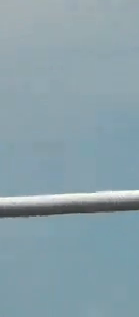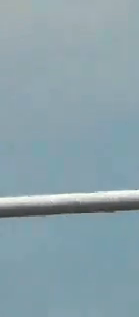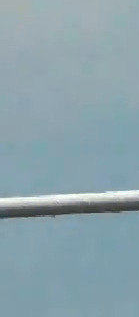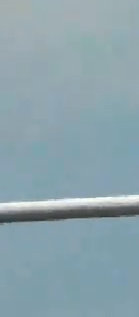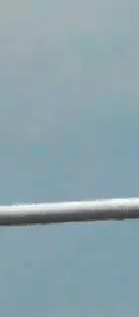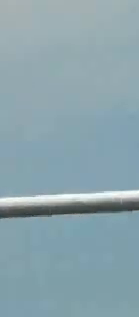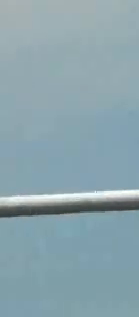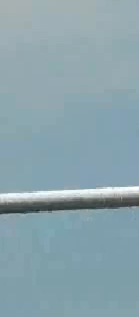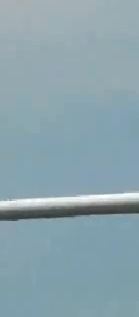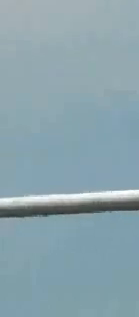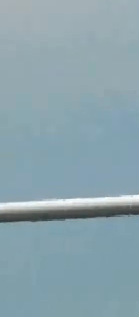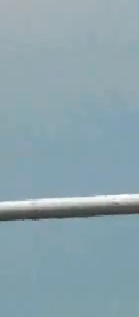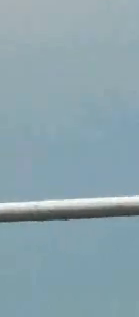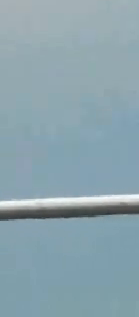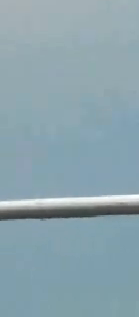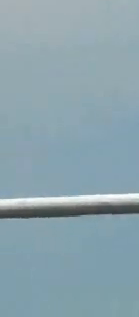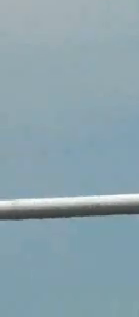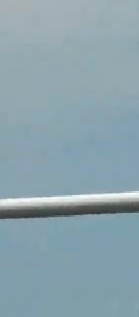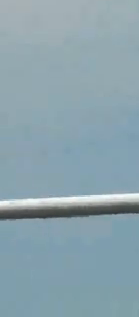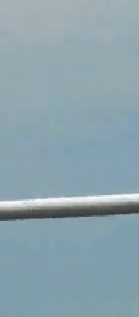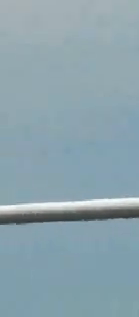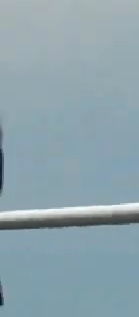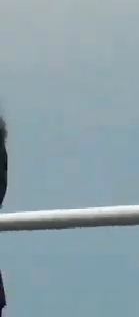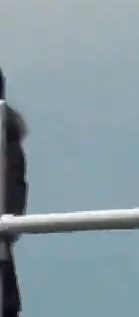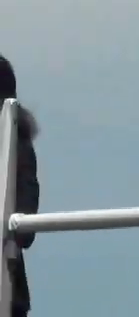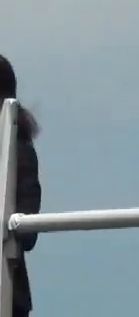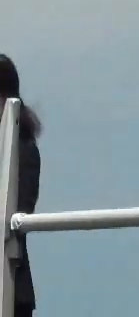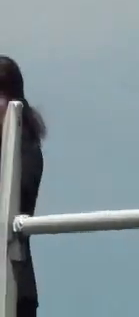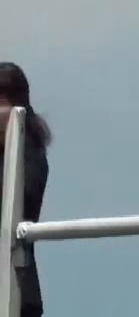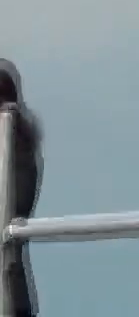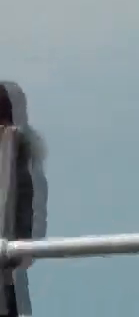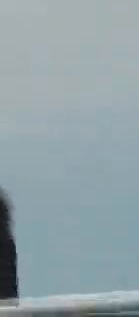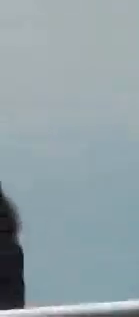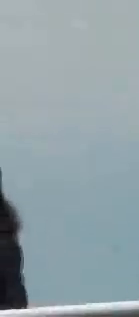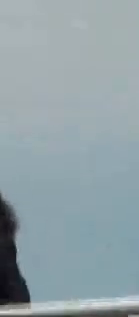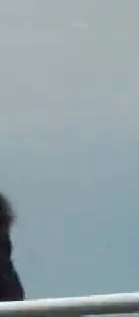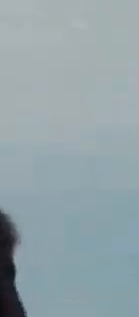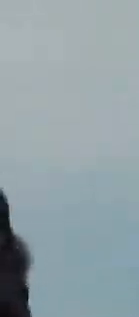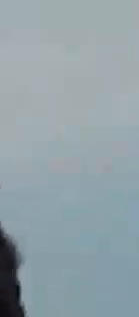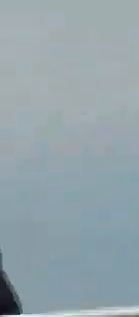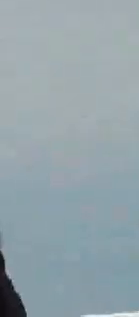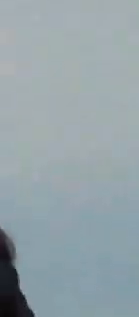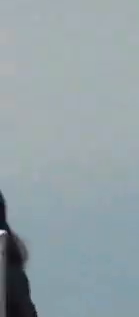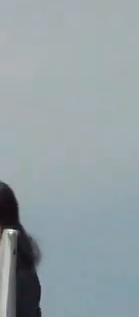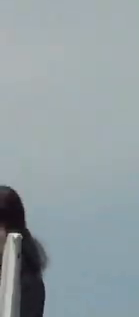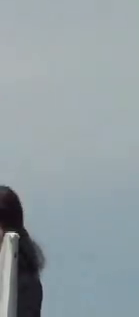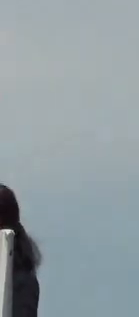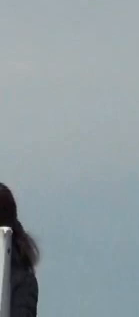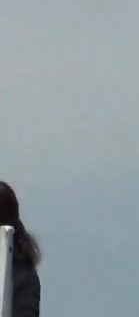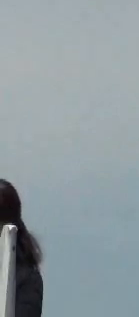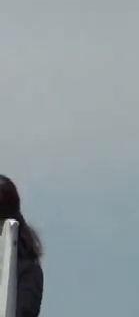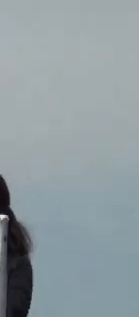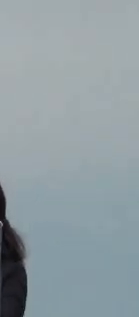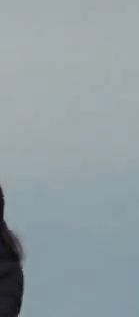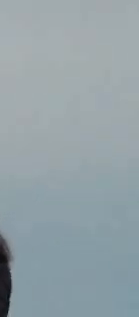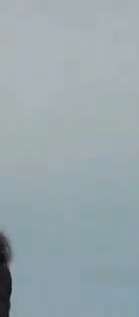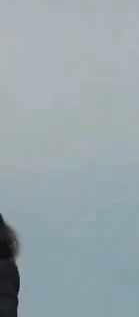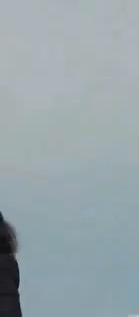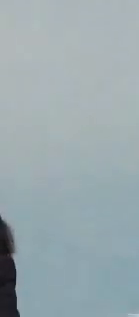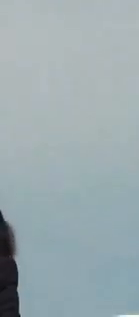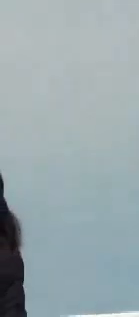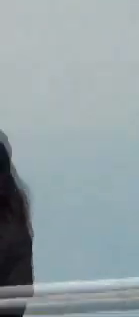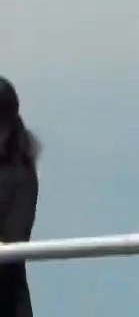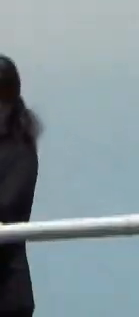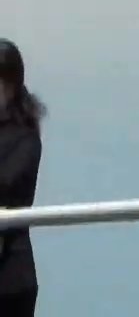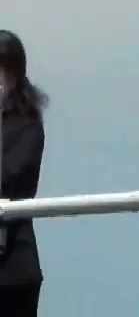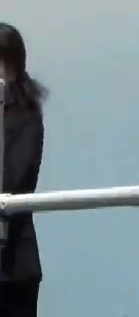縄の方たちが米軍の捕虜になってしまい、物資を全て取り上げられたとても辛い時代に、沖縄の方がどんなに苦しい時も